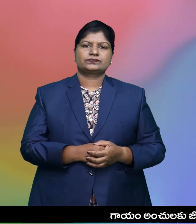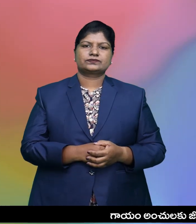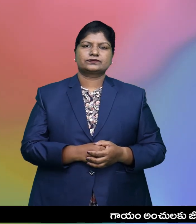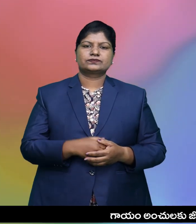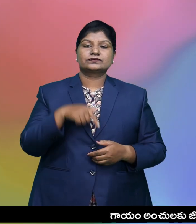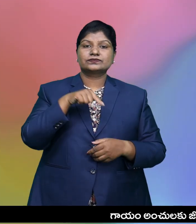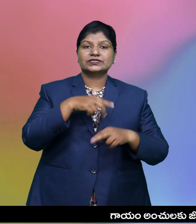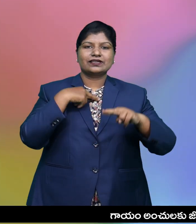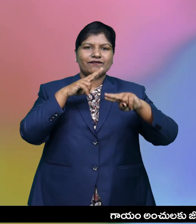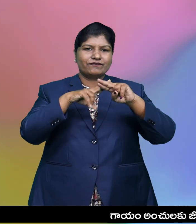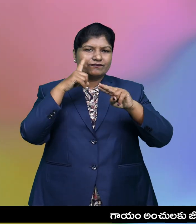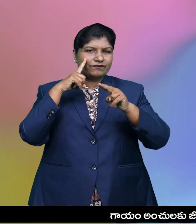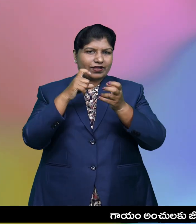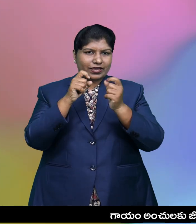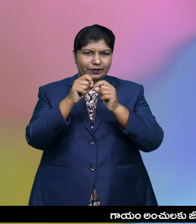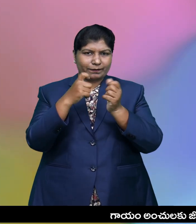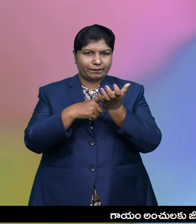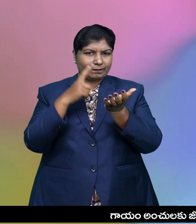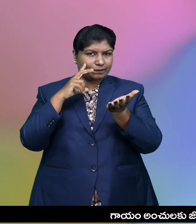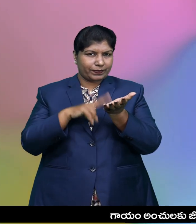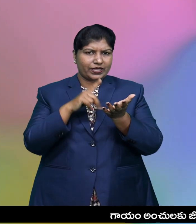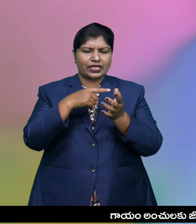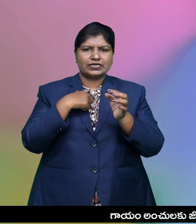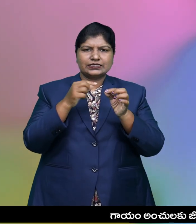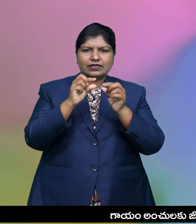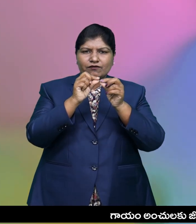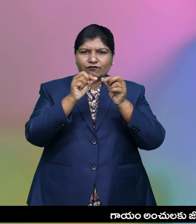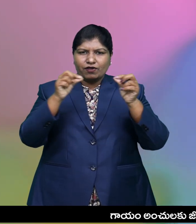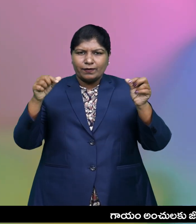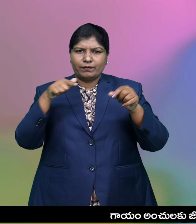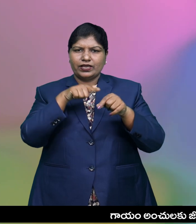గాయం అంచులకు జోడించిన ఫైబ్రిన్ ఫైబర్స్ కలిసి లాగబడతాయి.